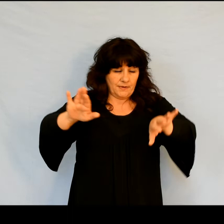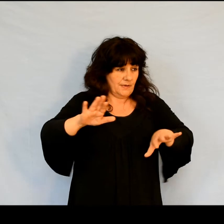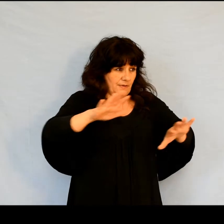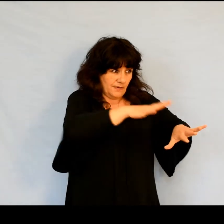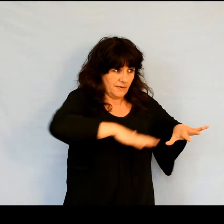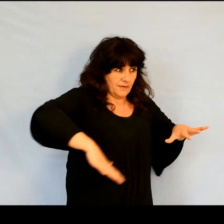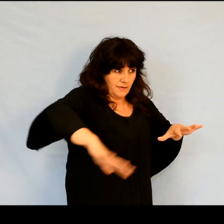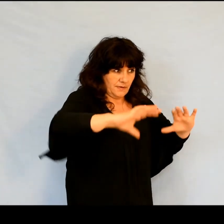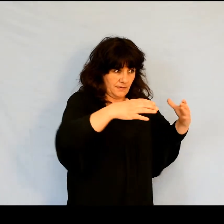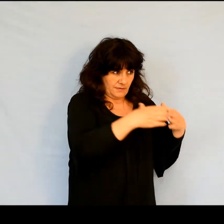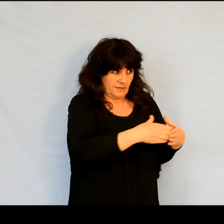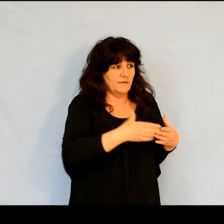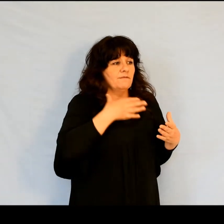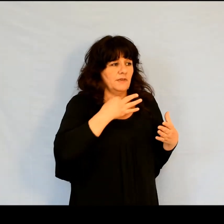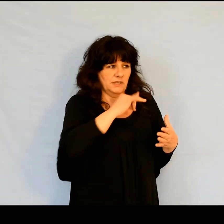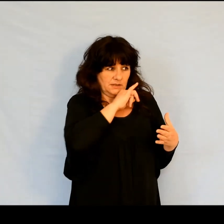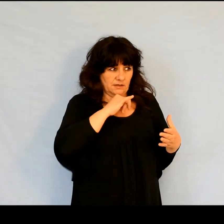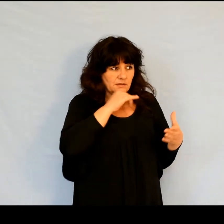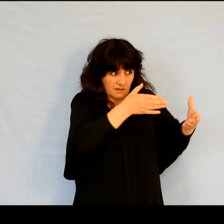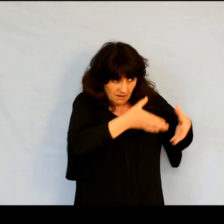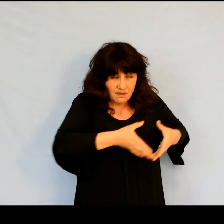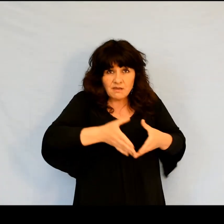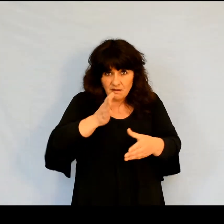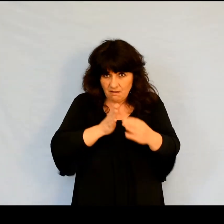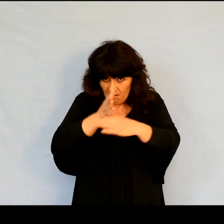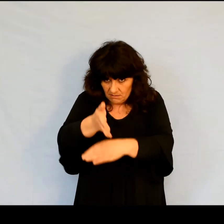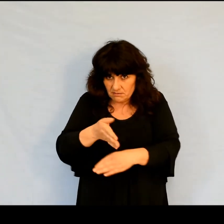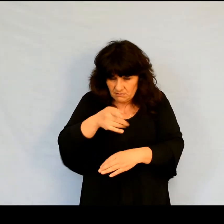au milieu de la mer à pied sec.